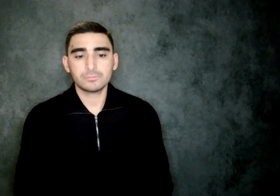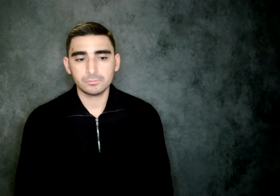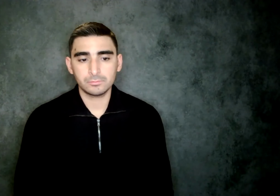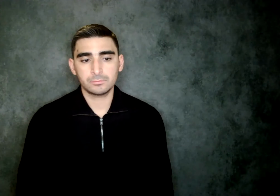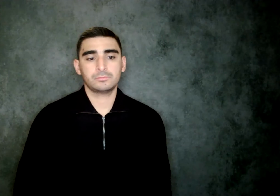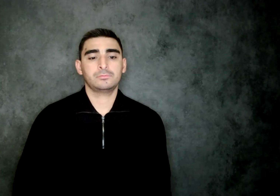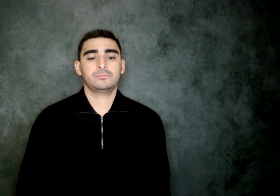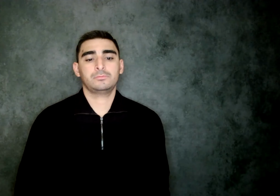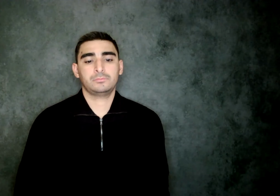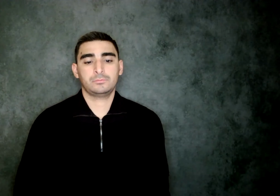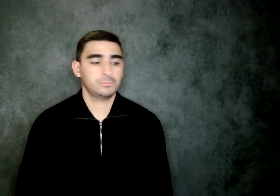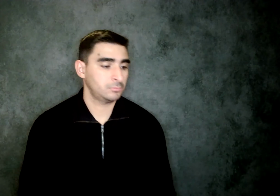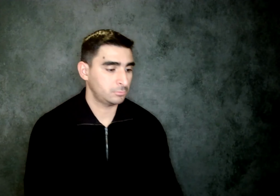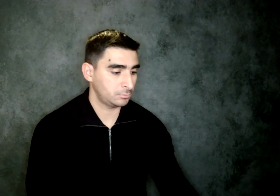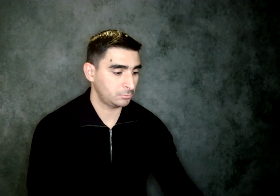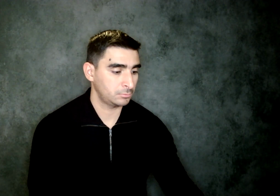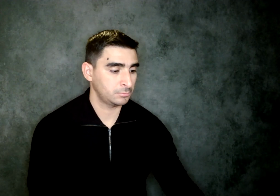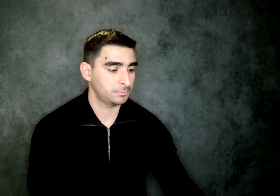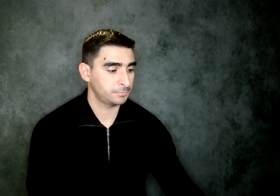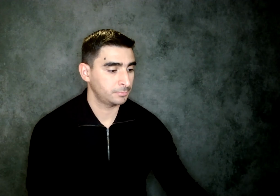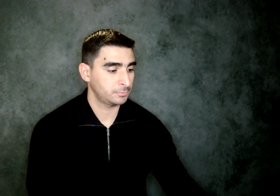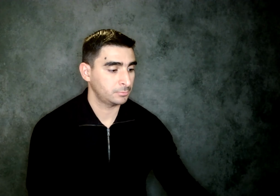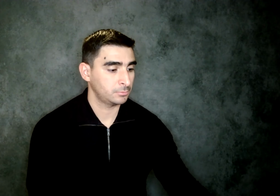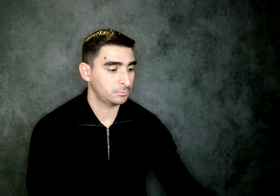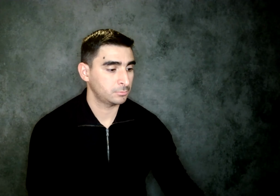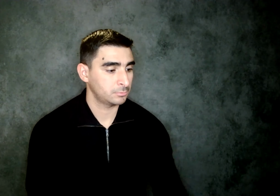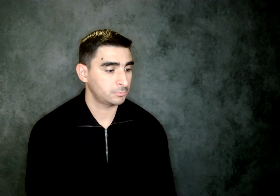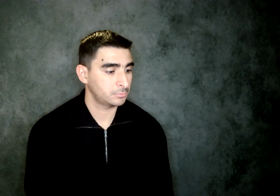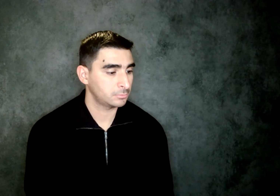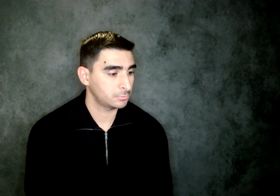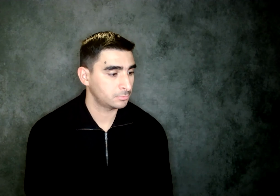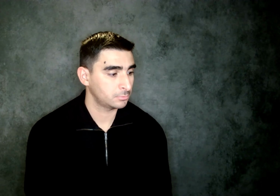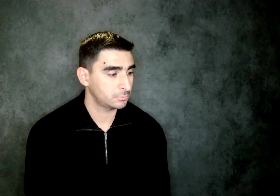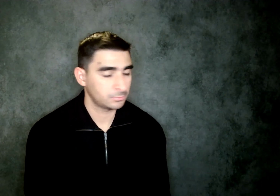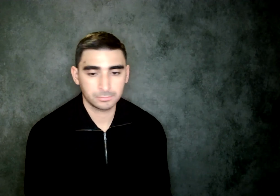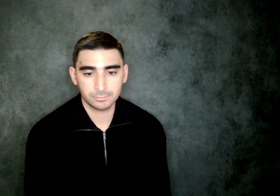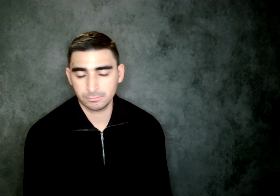diferente, ¿no? Pero entonces lo que estoy viendo aquí es que el líder...